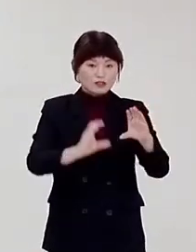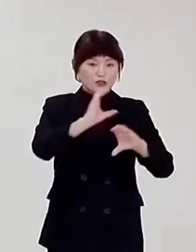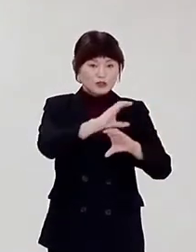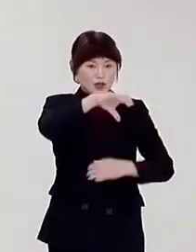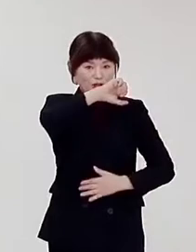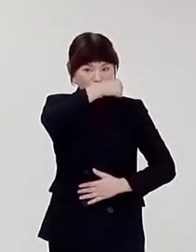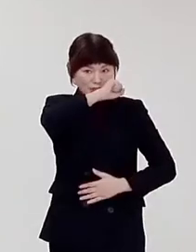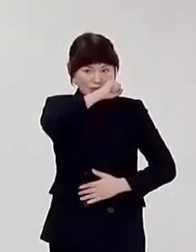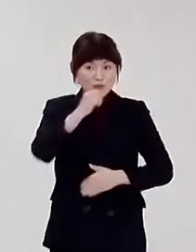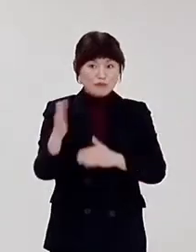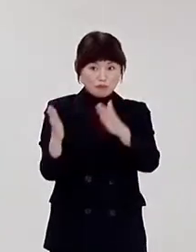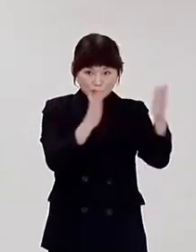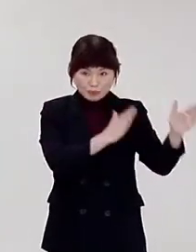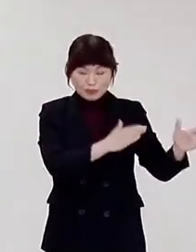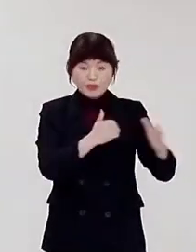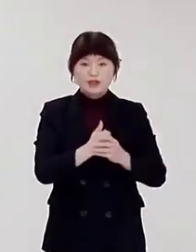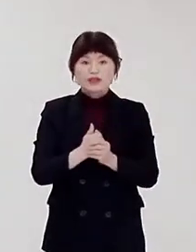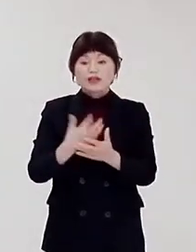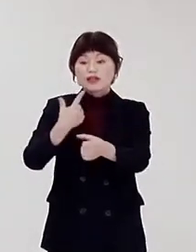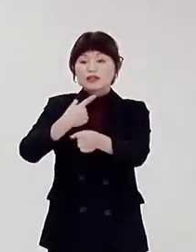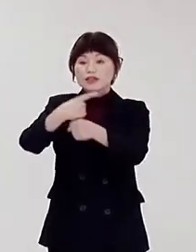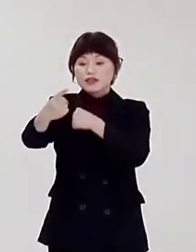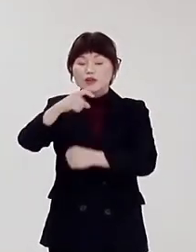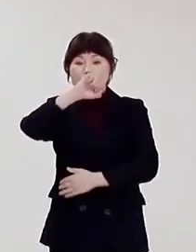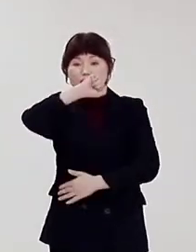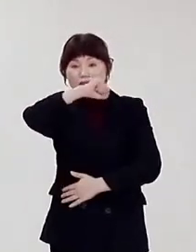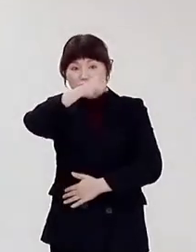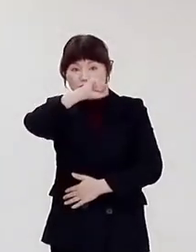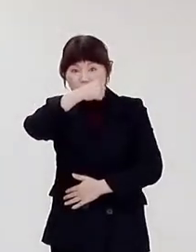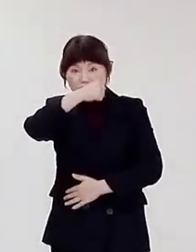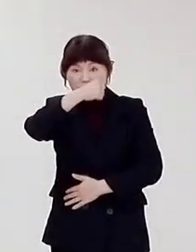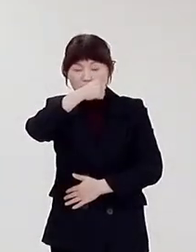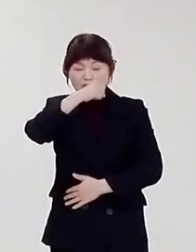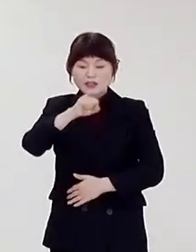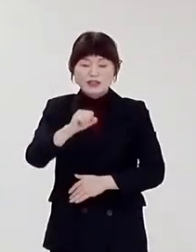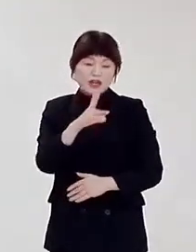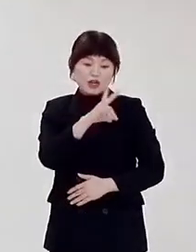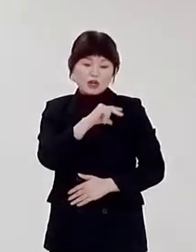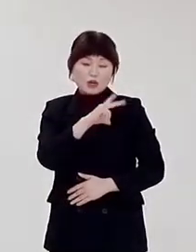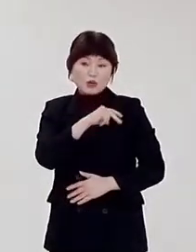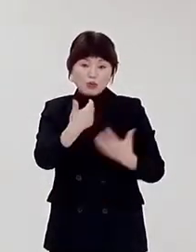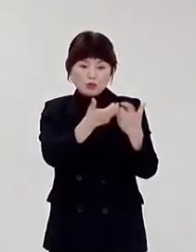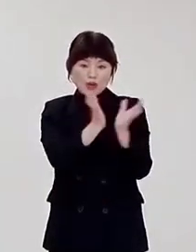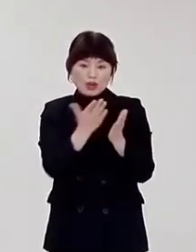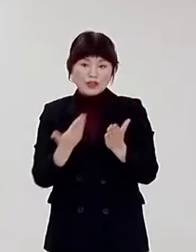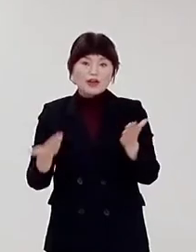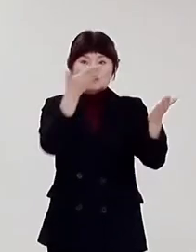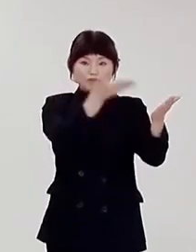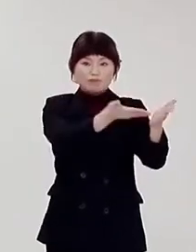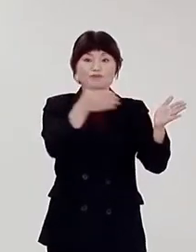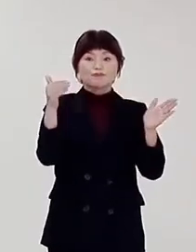함께 2022년도 예산안을 양천군 의회에 제출하였습니다.